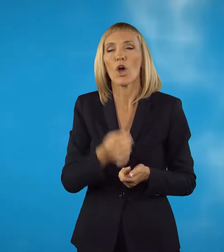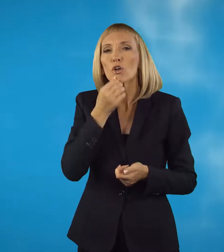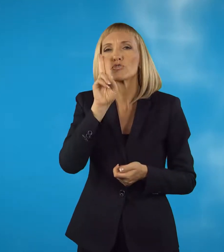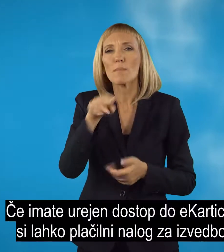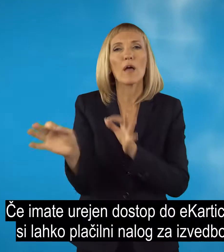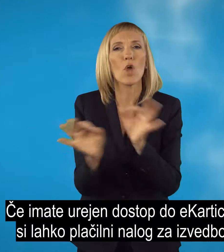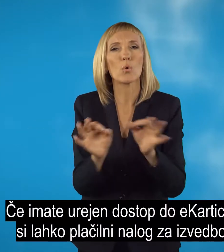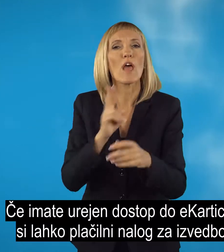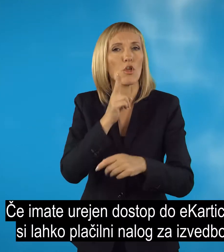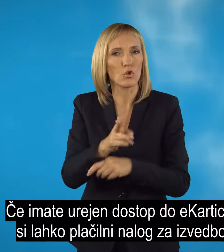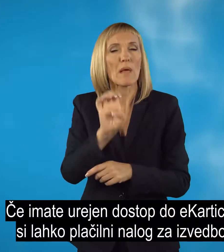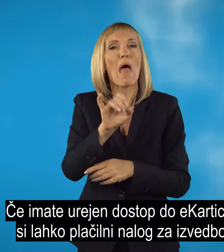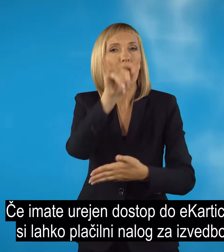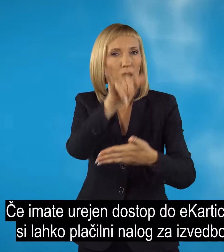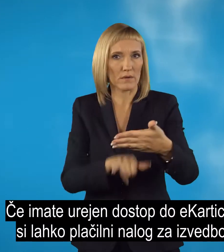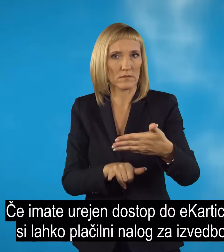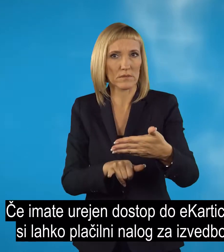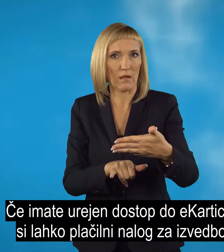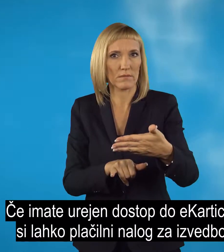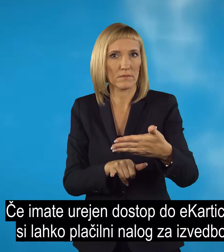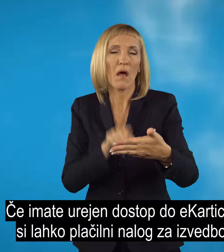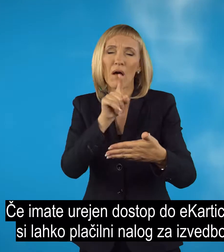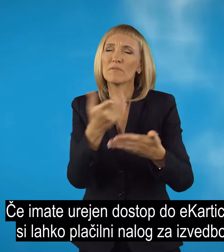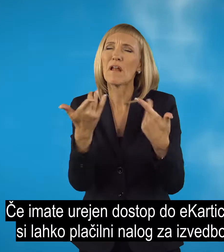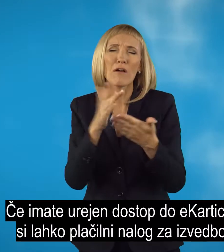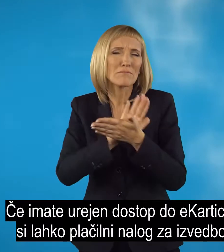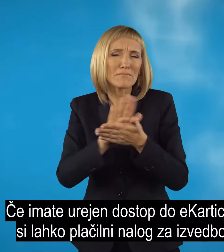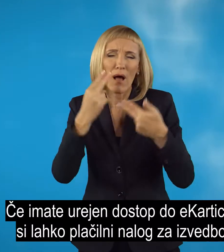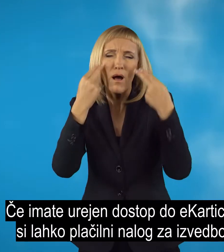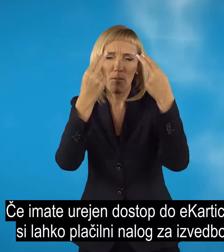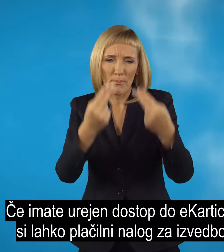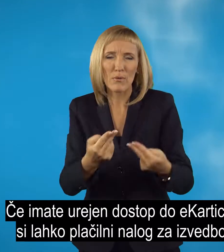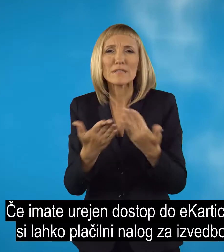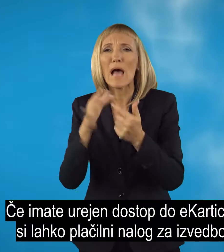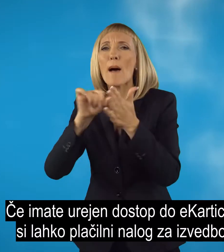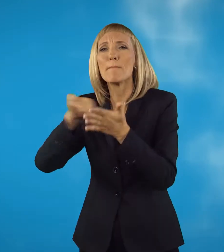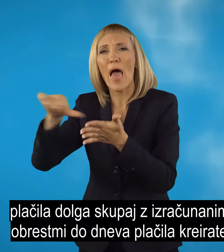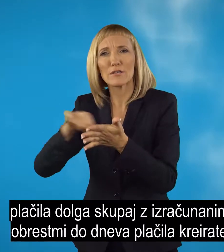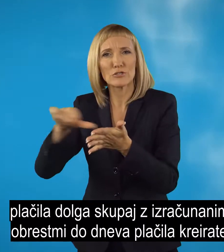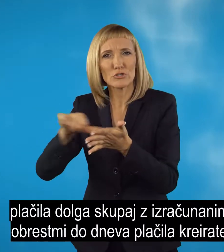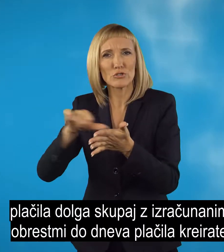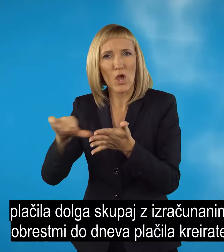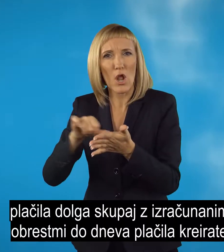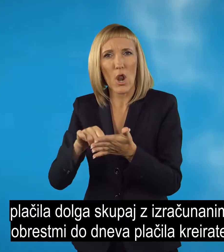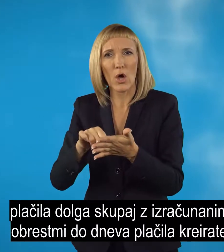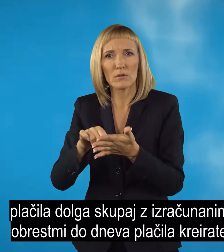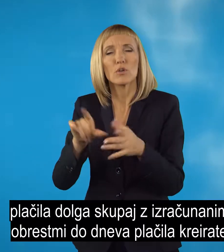Če imate urejen dostop do e-kartice, si lahko plačilni nalog za izvedbo plačila dolga skupaj